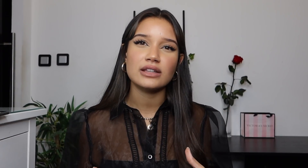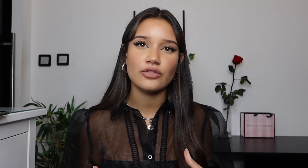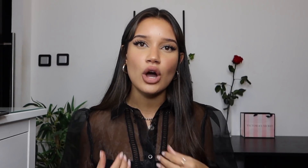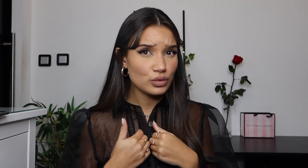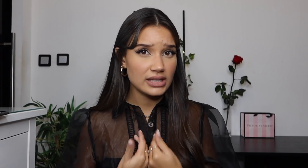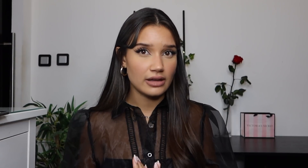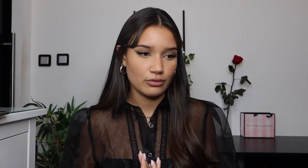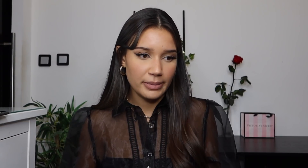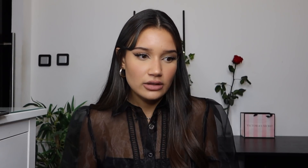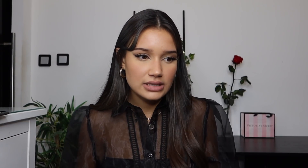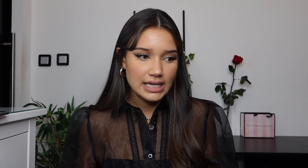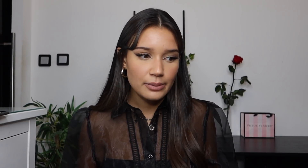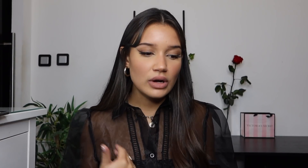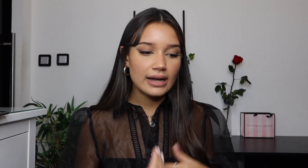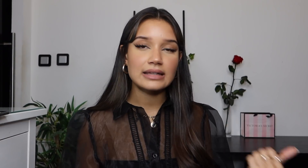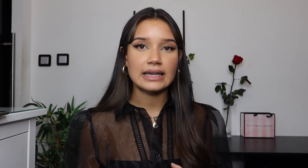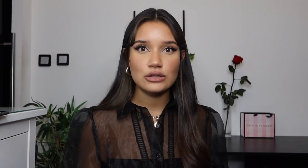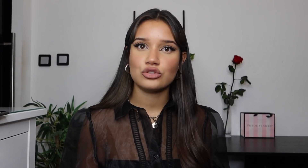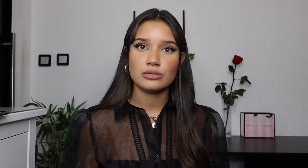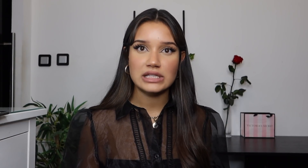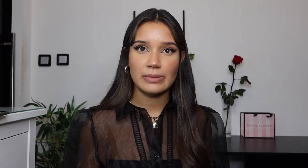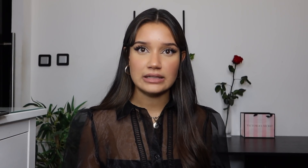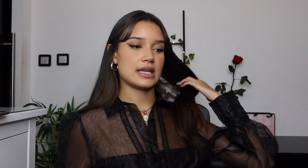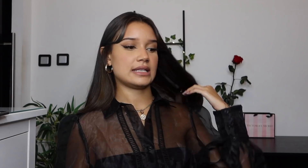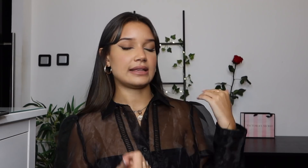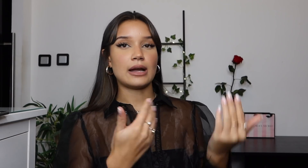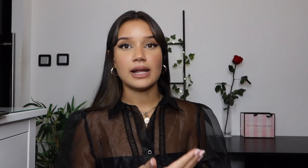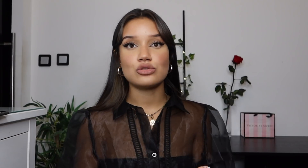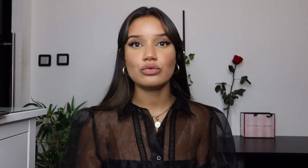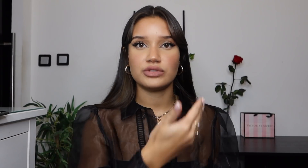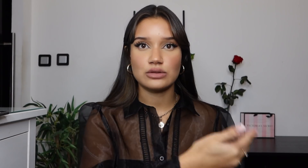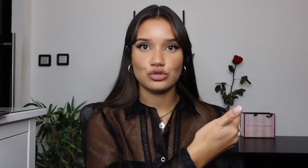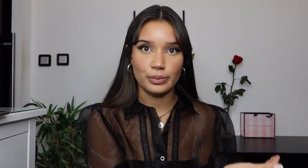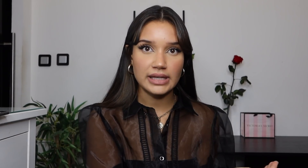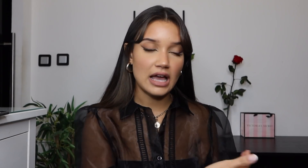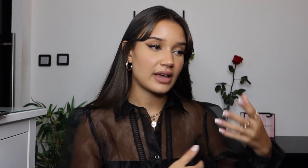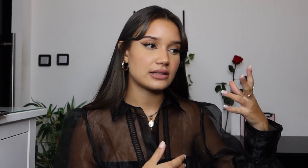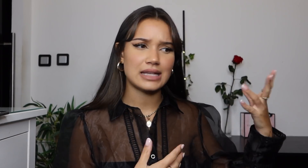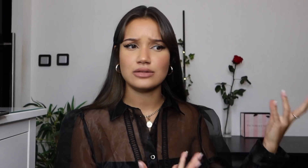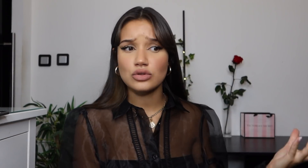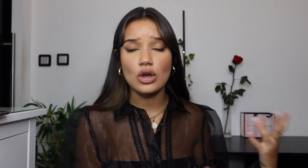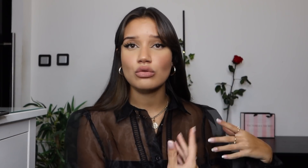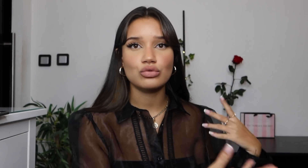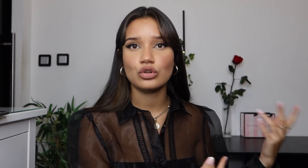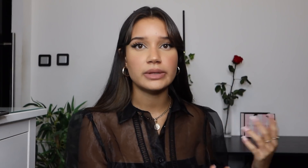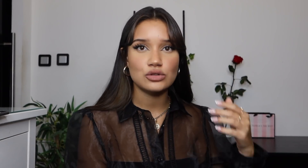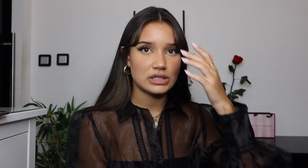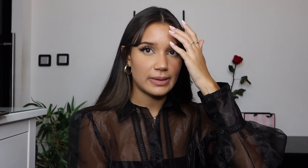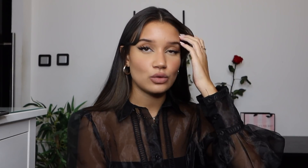effort, nous qui n'avons pas d'handicap, pour intégrer justement ces personnes. Et cette dame là du coup faisait son shopping avec sa sœur ou une copine, je sais pas trop, qui